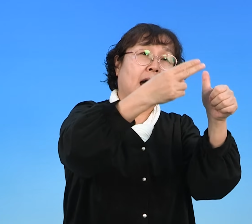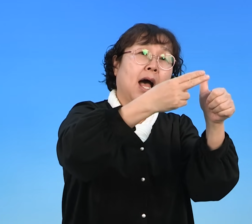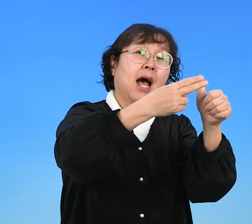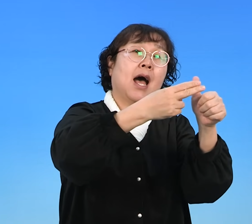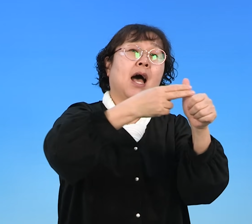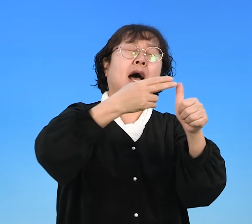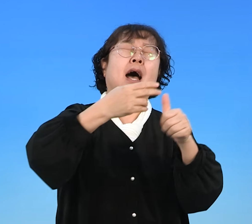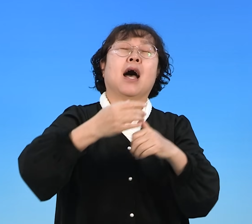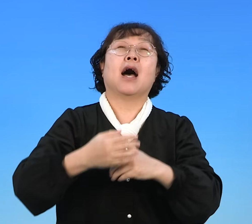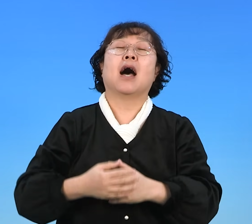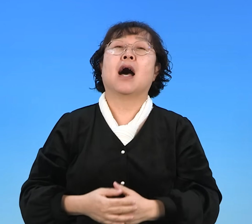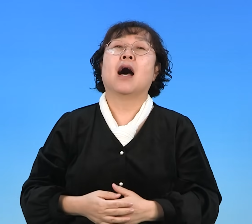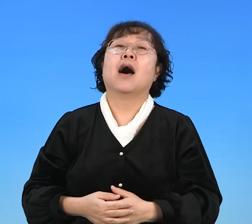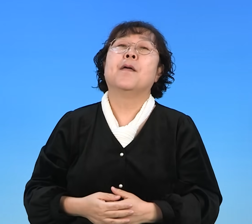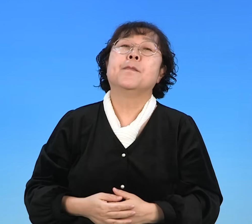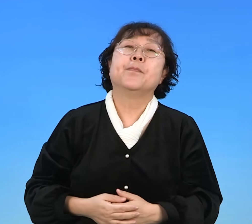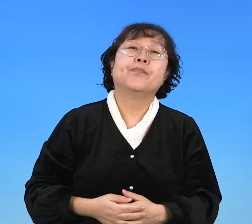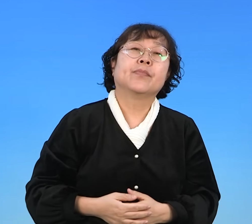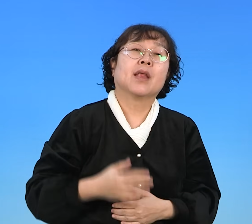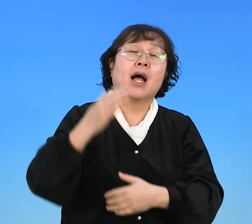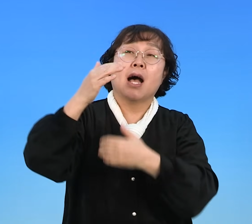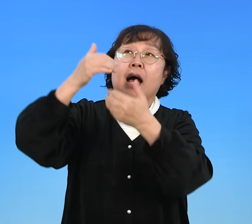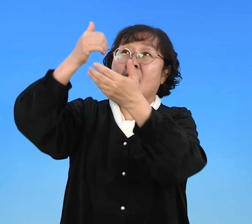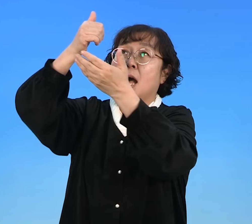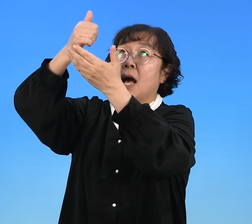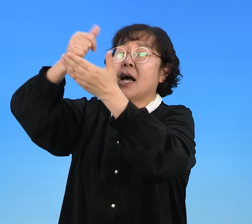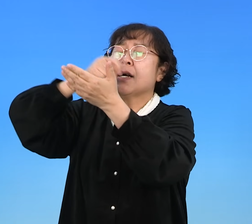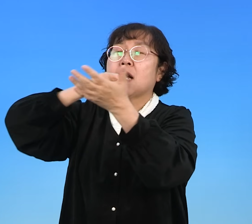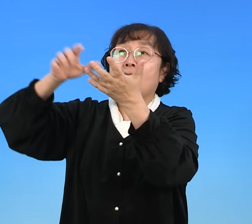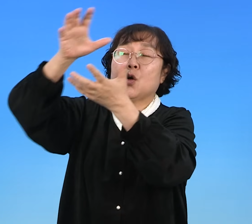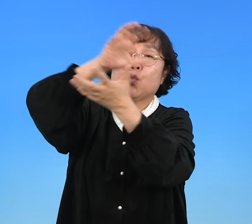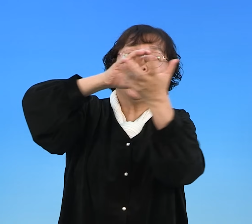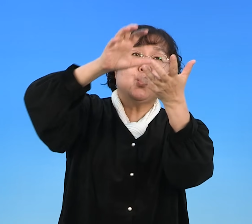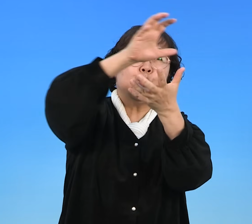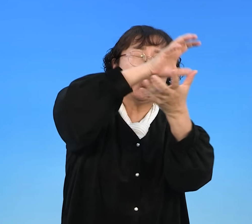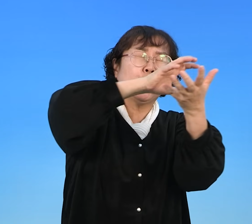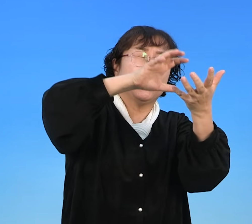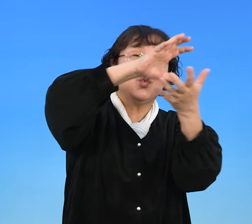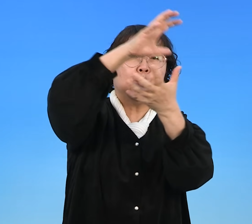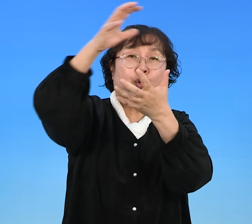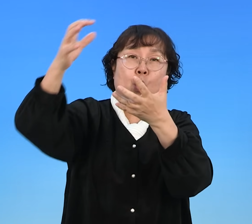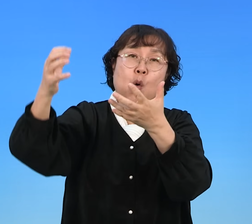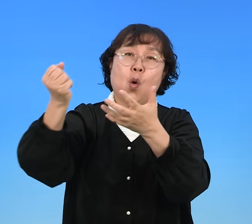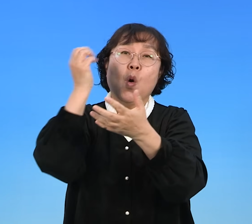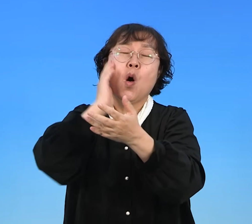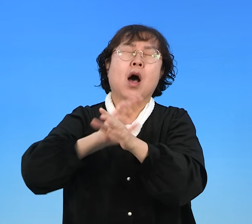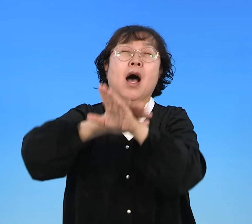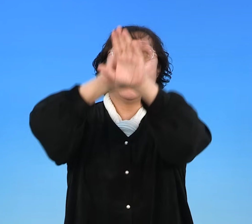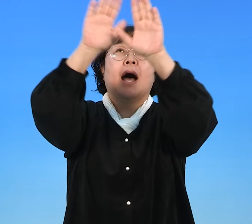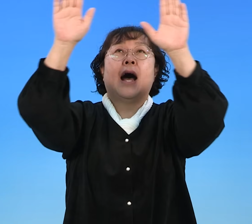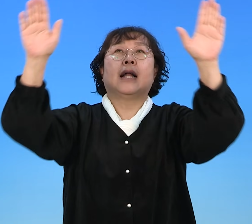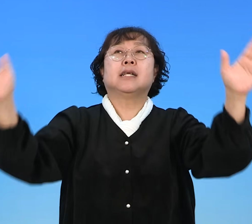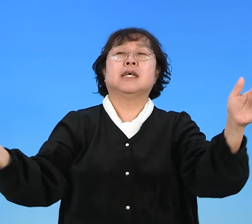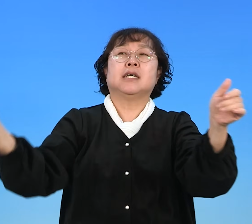여러분, 그 하나님의 시간 찬양합니다. 그가 구름으로 하늘을 덮으시며